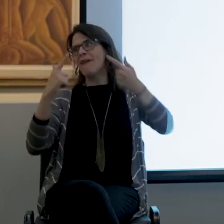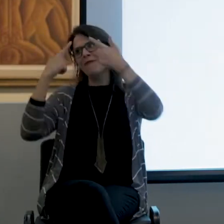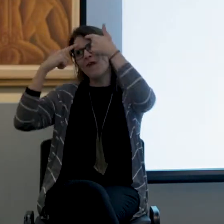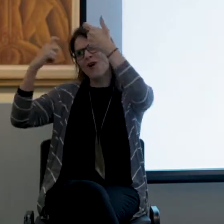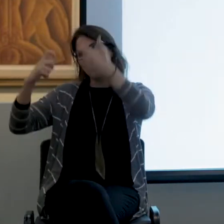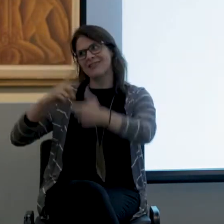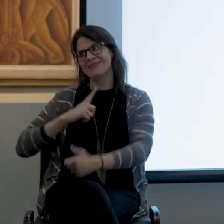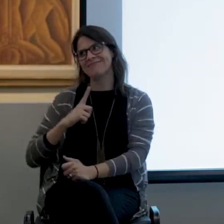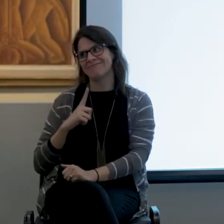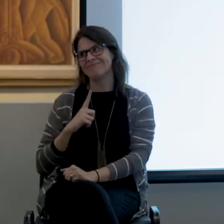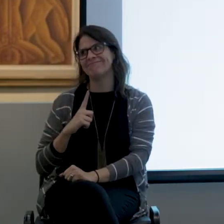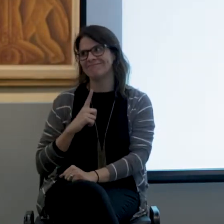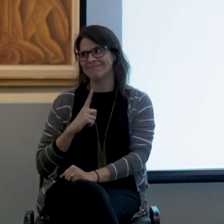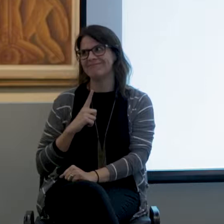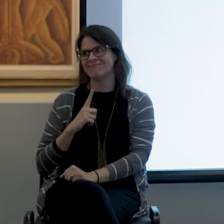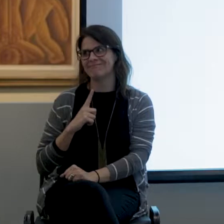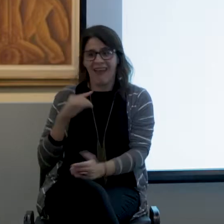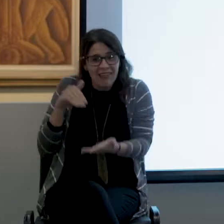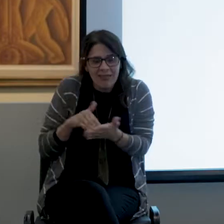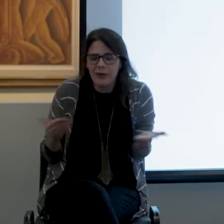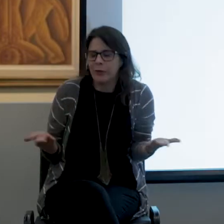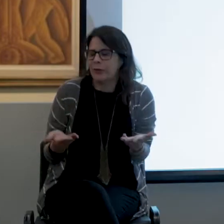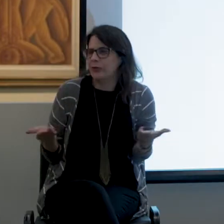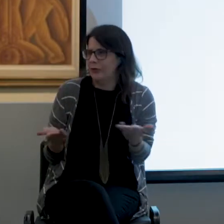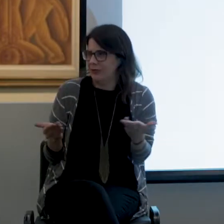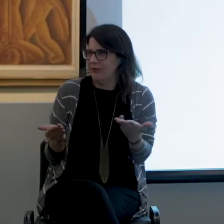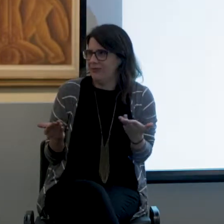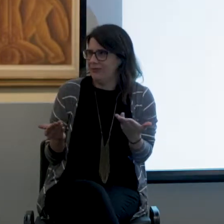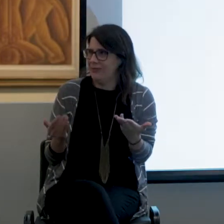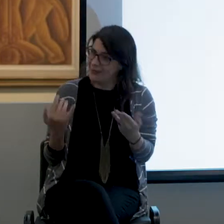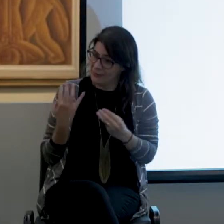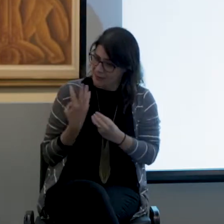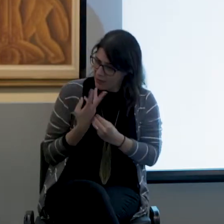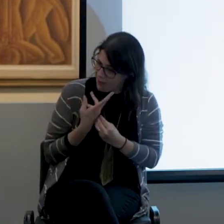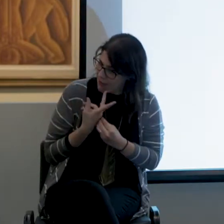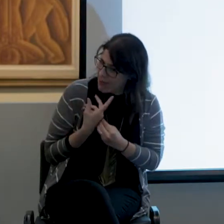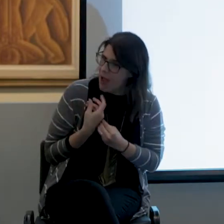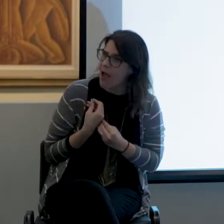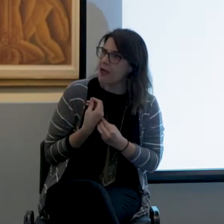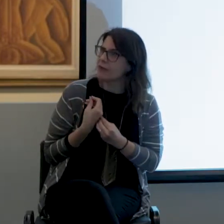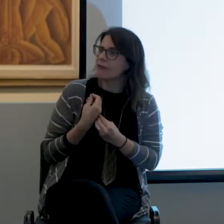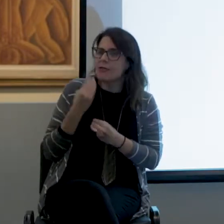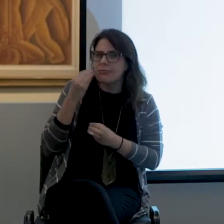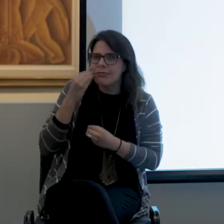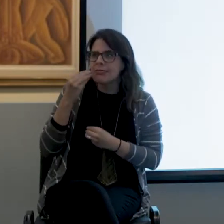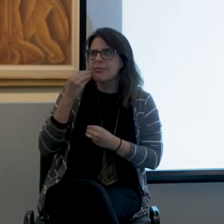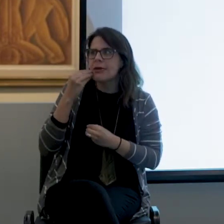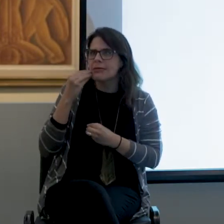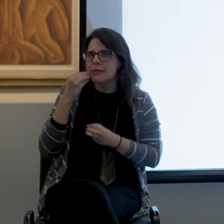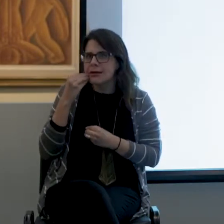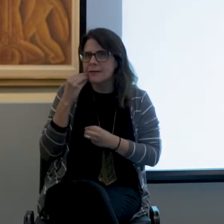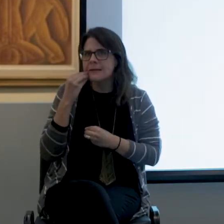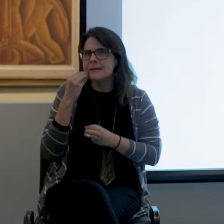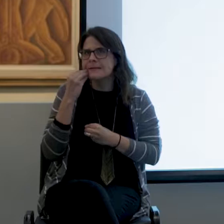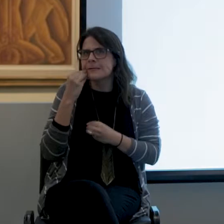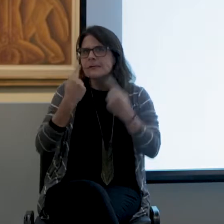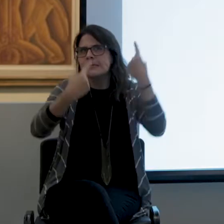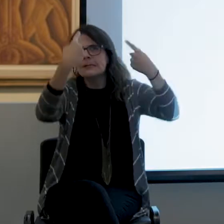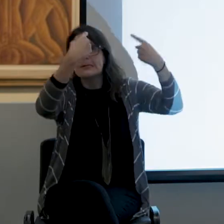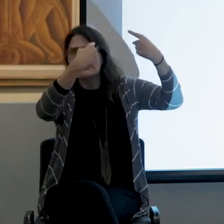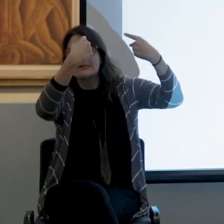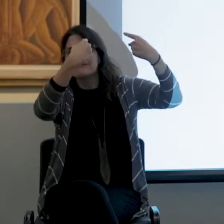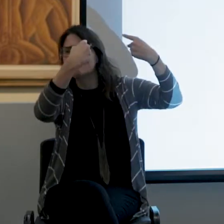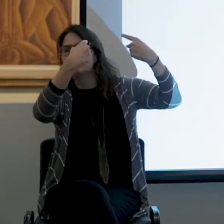O terreno da arte foi buscando, então, a sua alforria, né? Em relação aos outros conhecimentos.